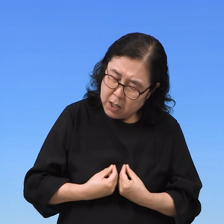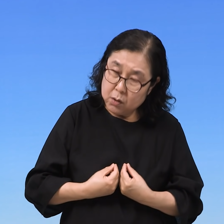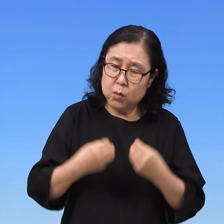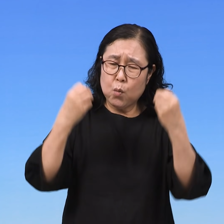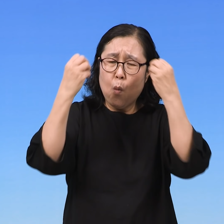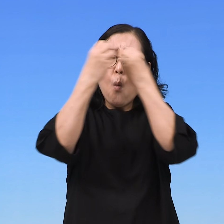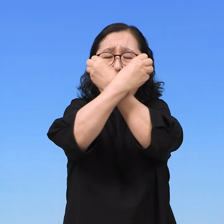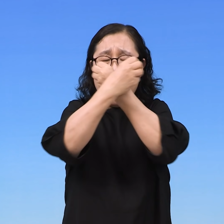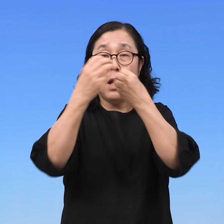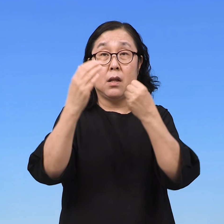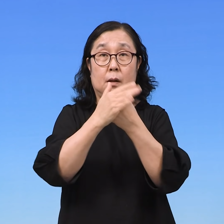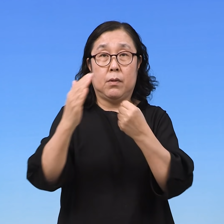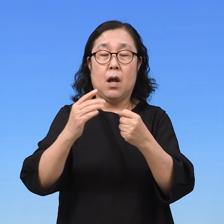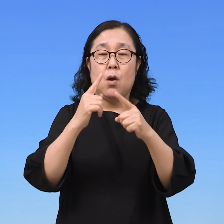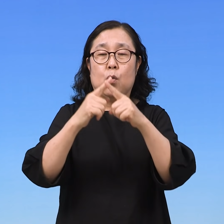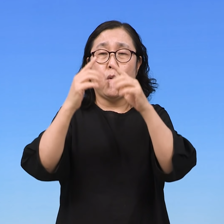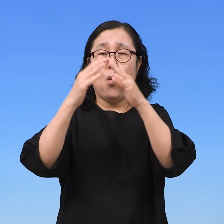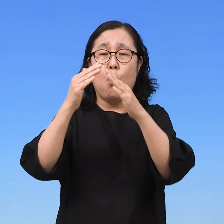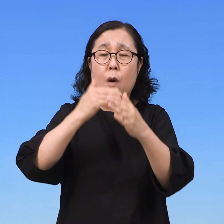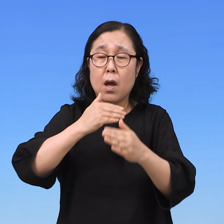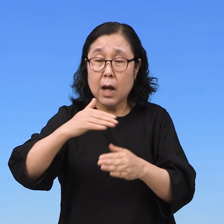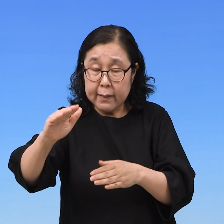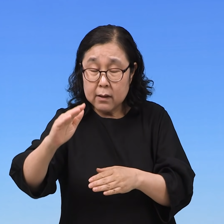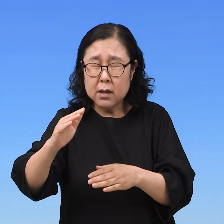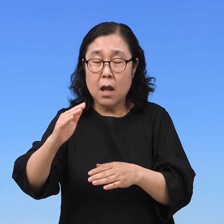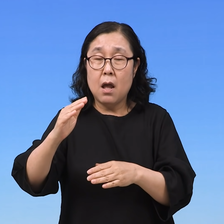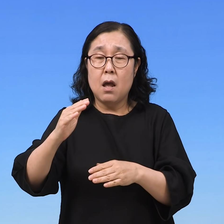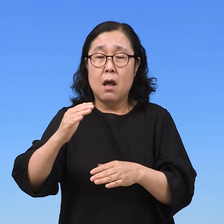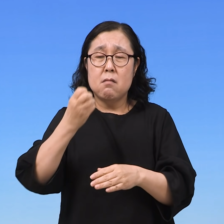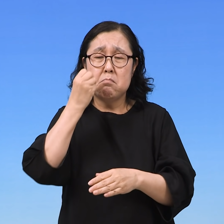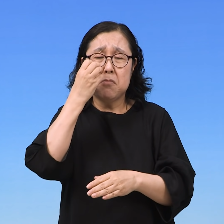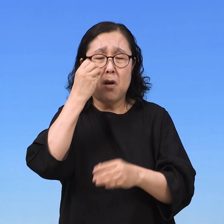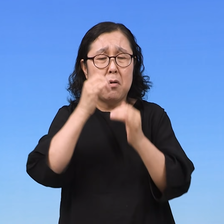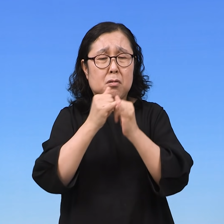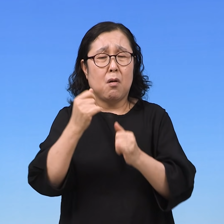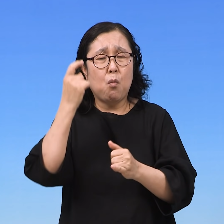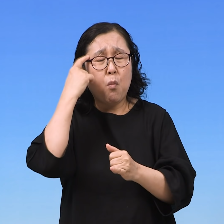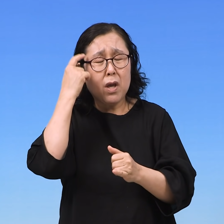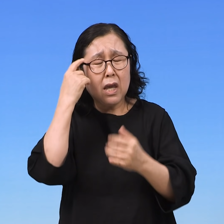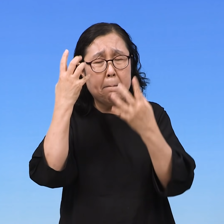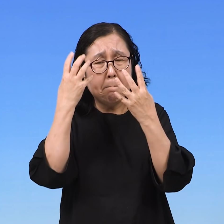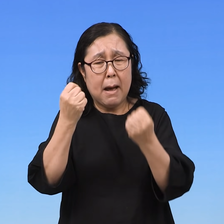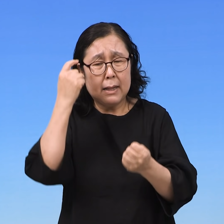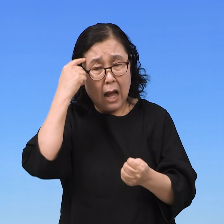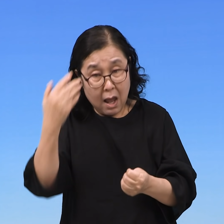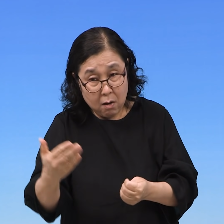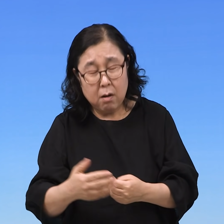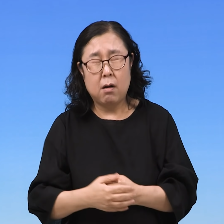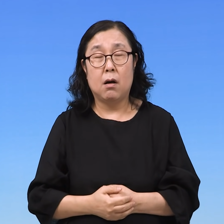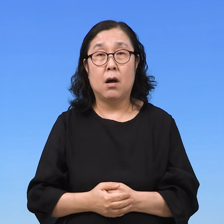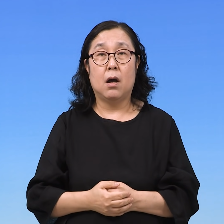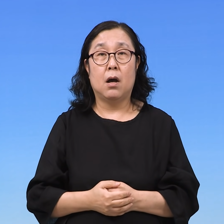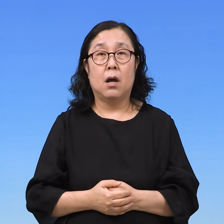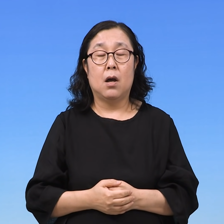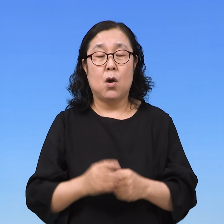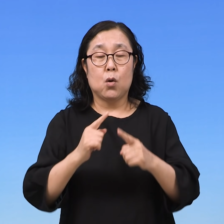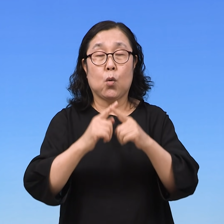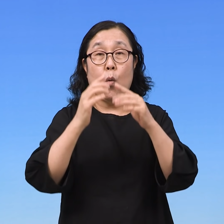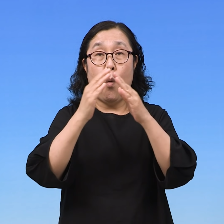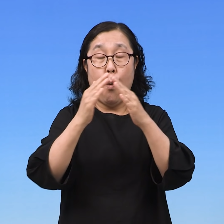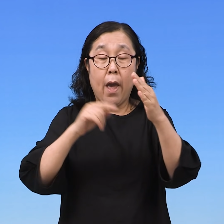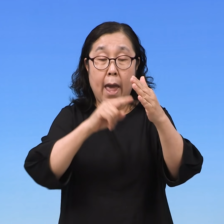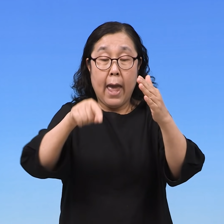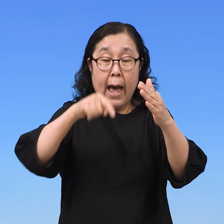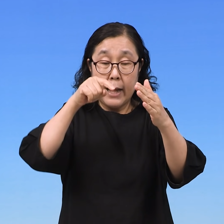오해에서 비롯되는 거예요. 아니, 교회 갔더니 이거 이상한 사람이 왜 이렇게 많아? 왜 이렇게 많냐고요? 여러분, 교회는요, 공사